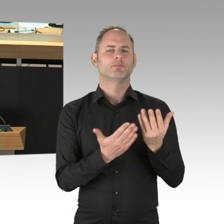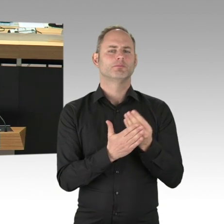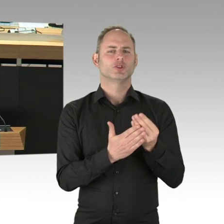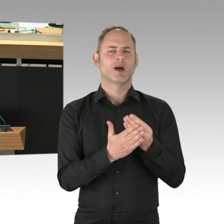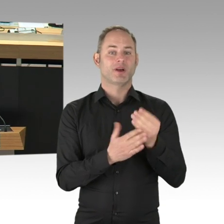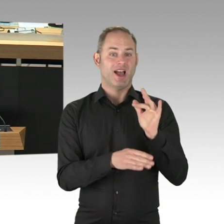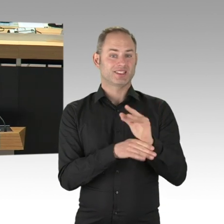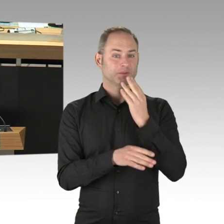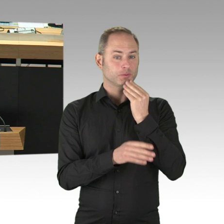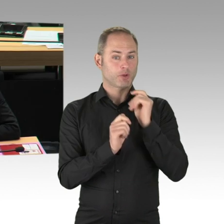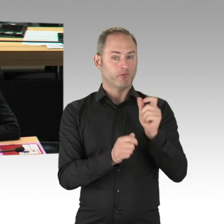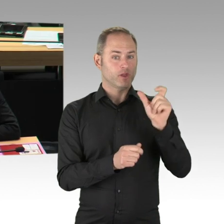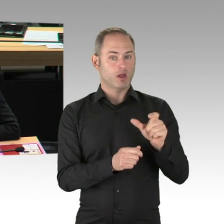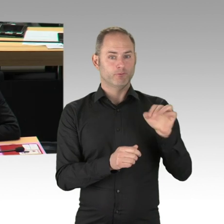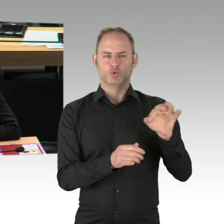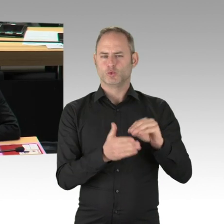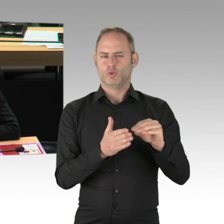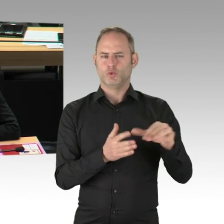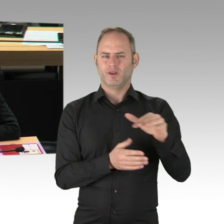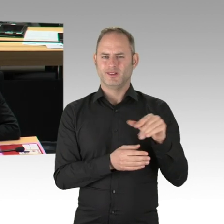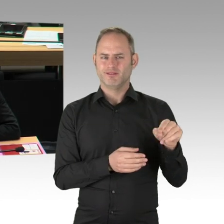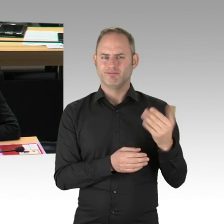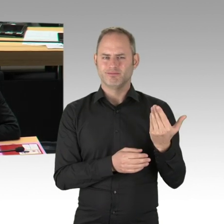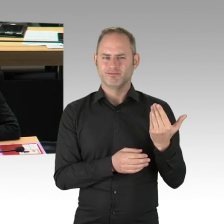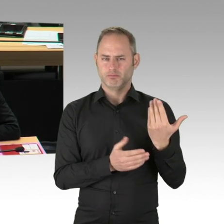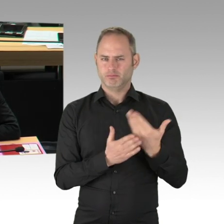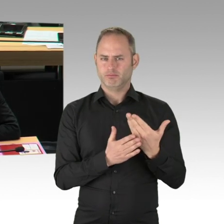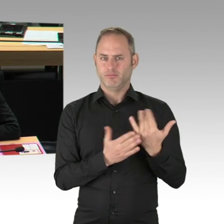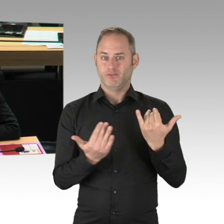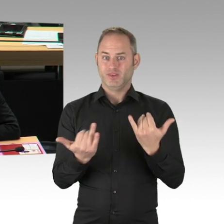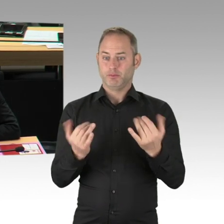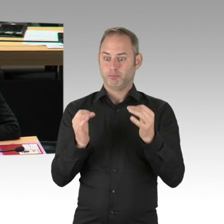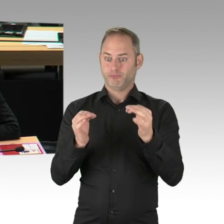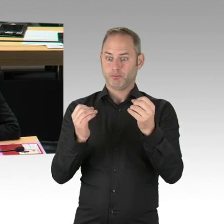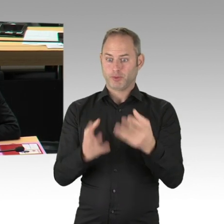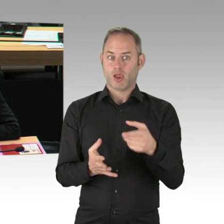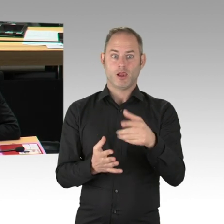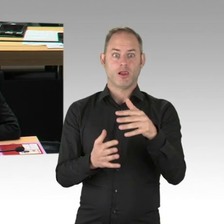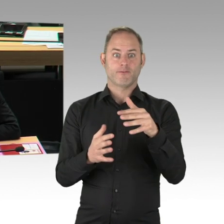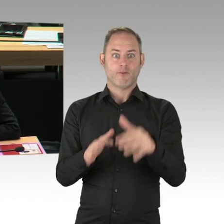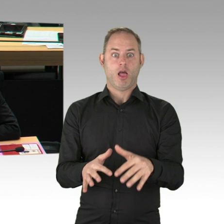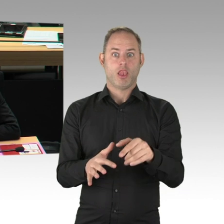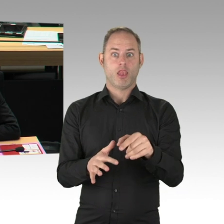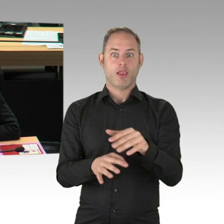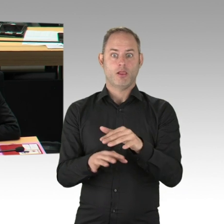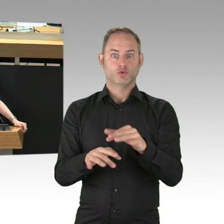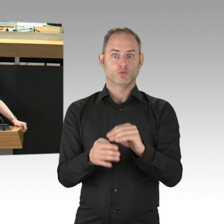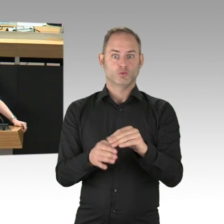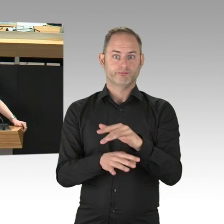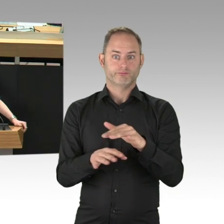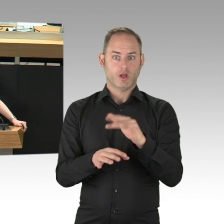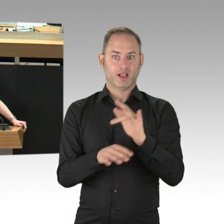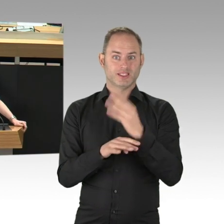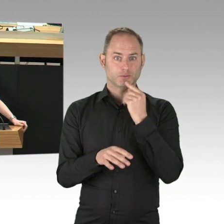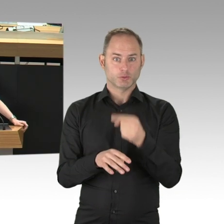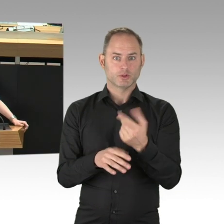der Antisemitismus andere, auch historische Ursachen als andere Formen der Diskriminierung. Ihm muss daher auch anders begegnet werden